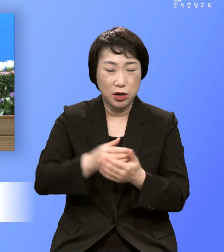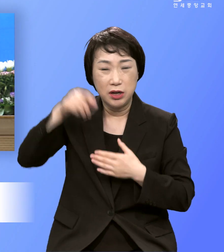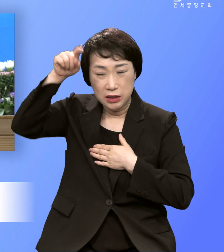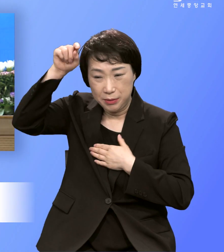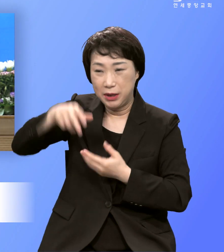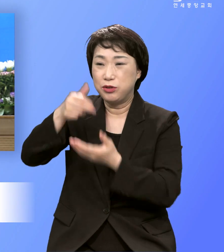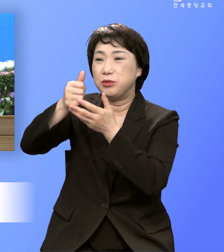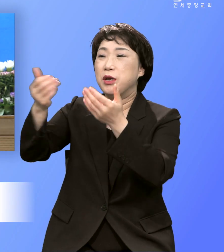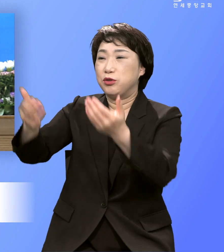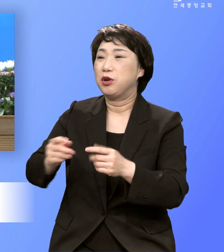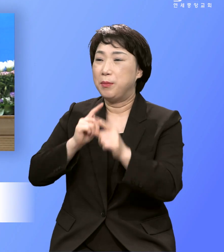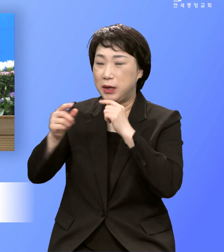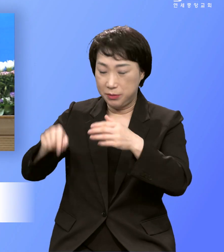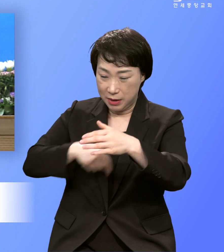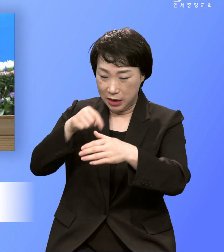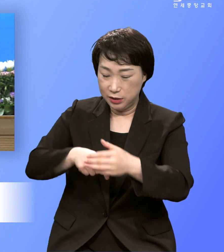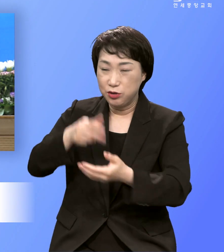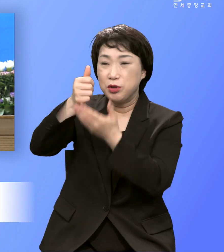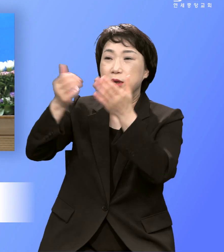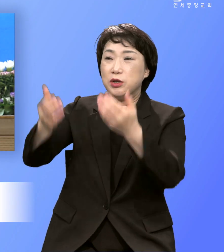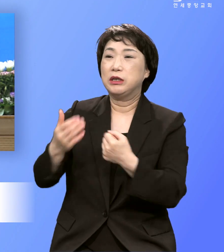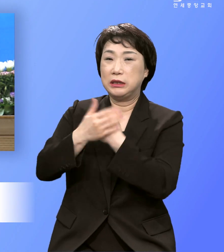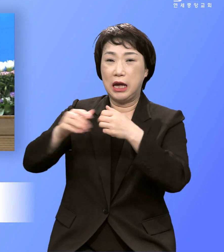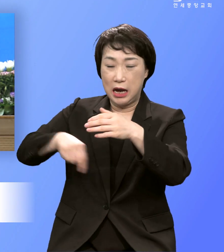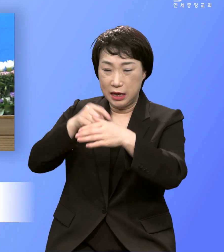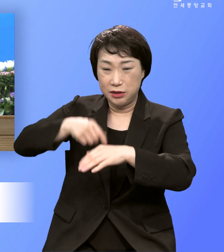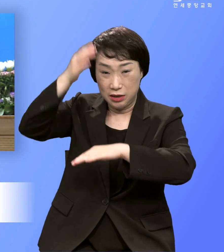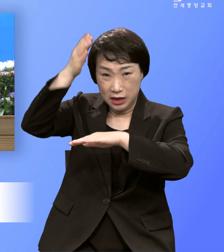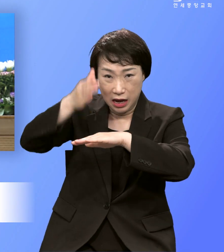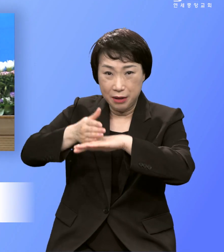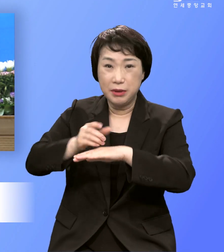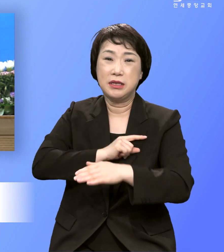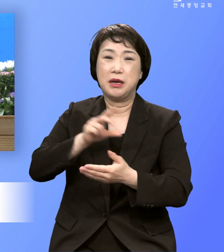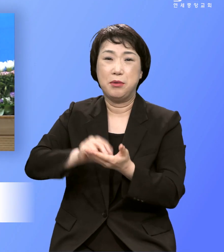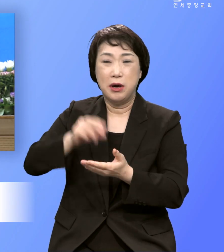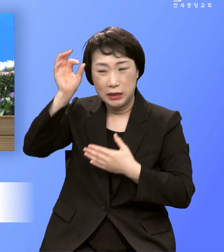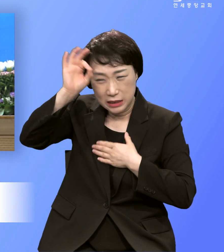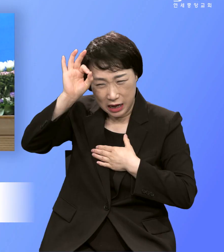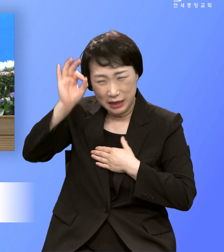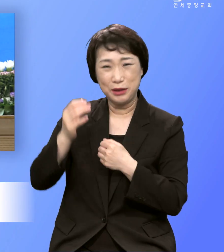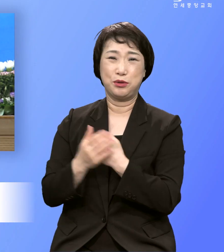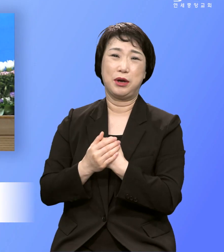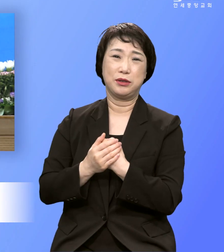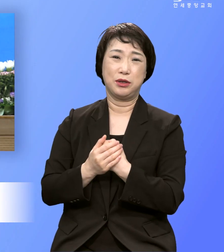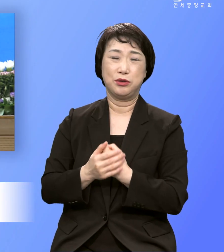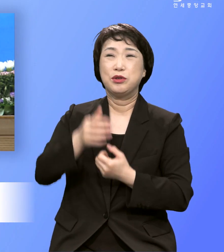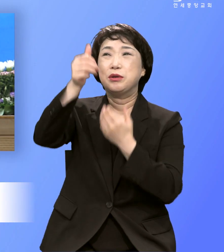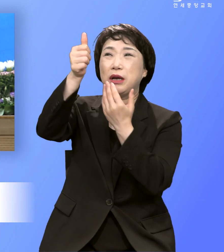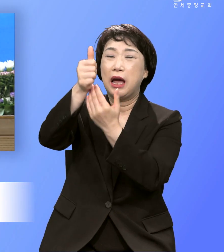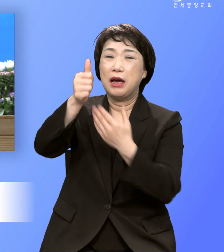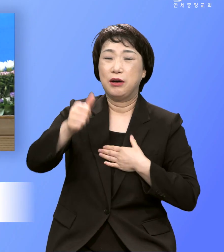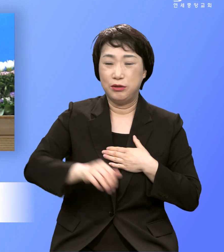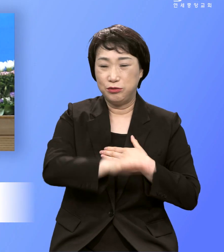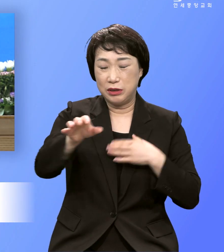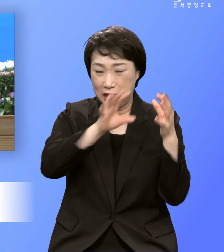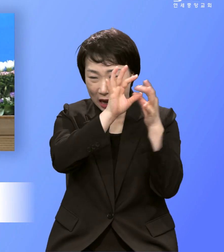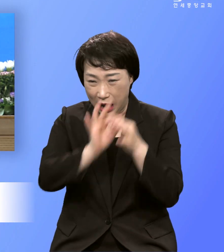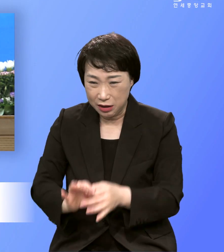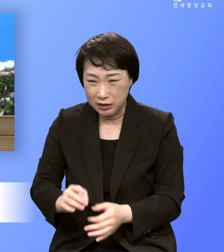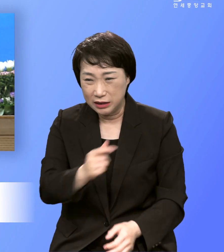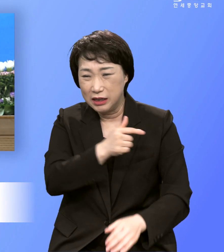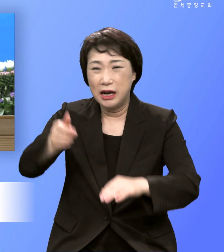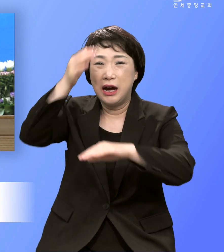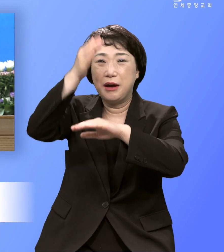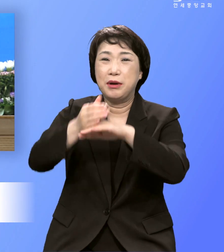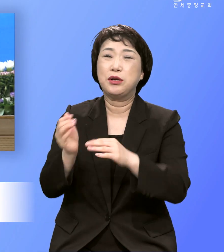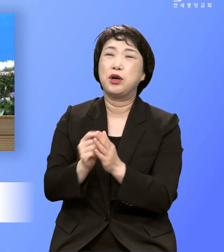주시는 말씀 가운데 주님이 주시는 은혜 가운데 감사의 제목을 찾아가게 하여 주셔서 주님 앞에 제한 없는 감사로 영광